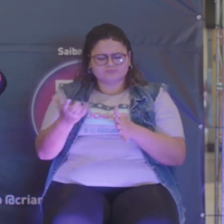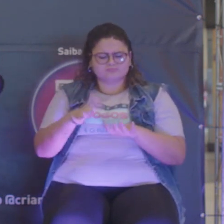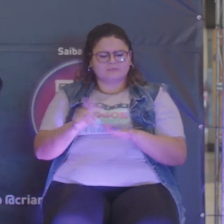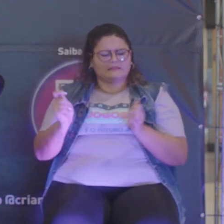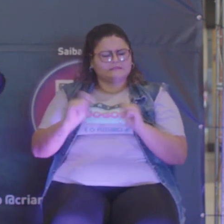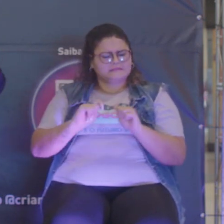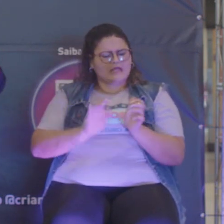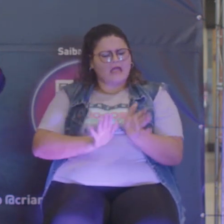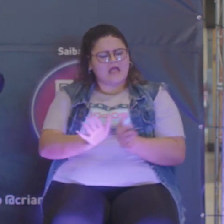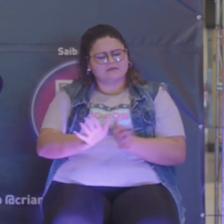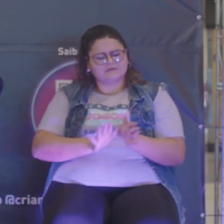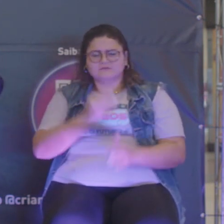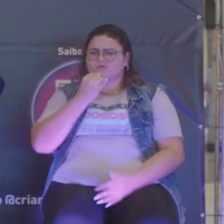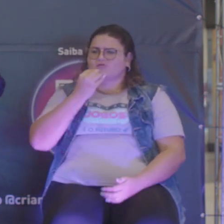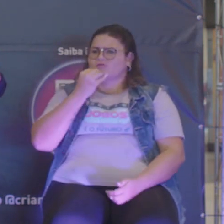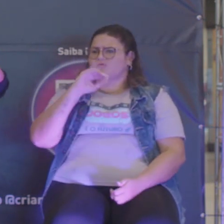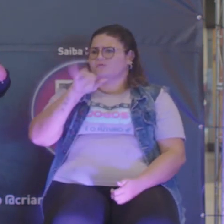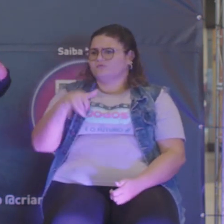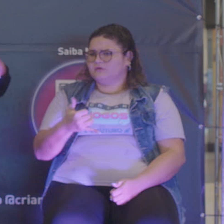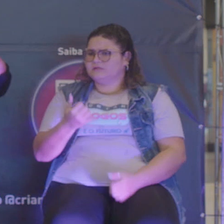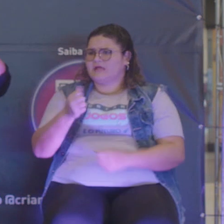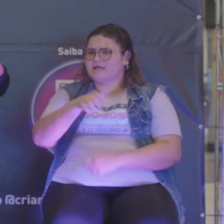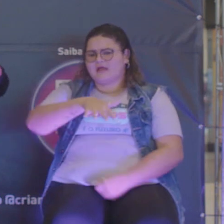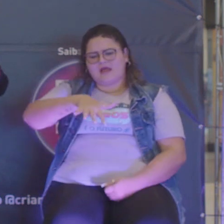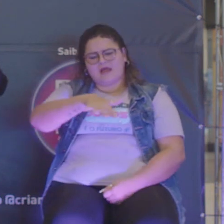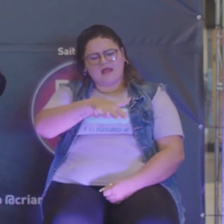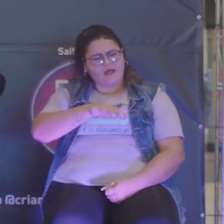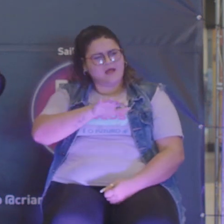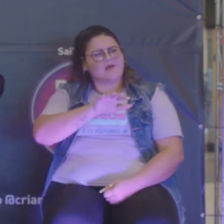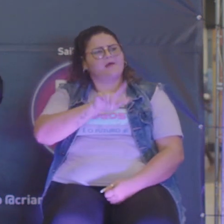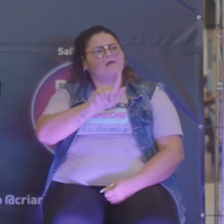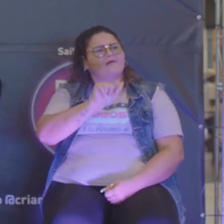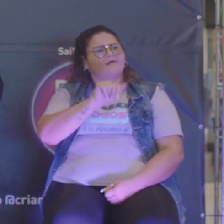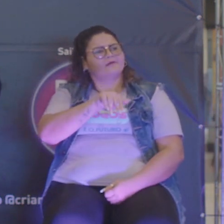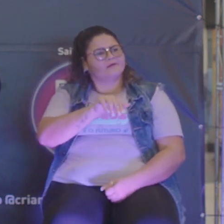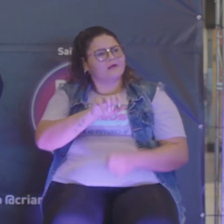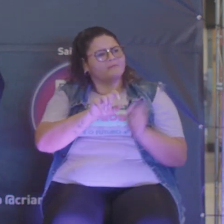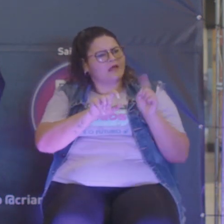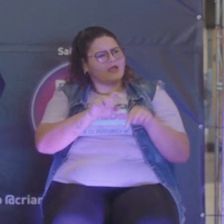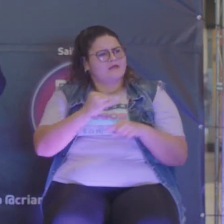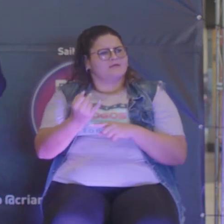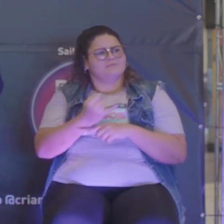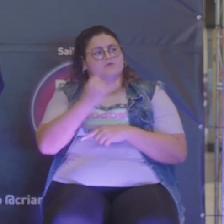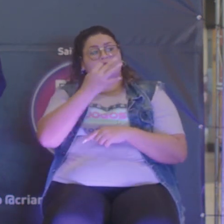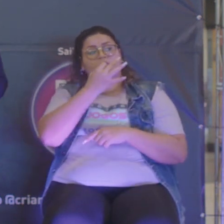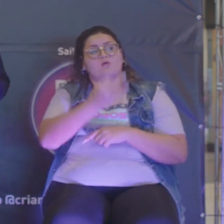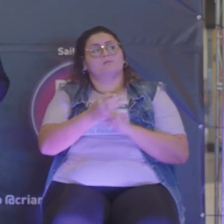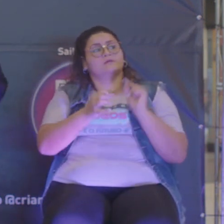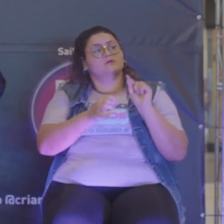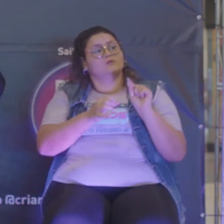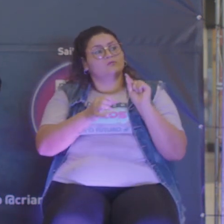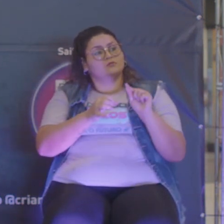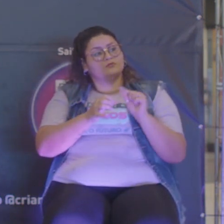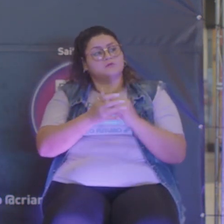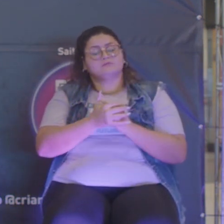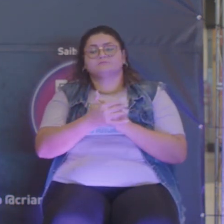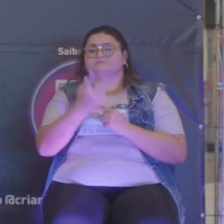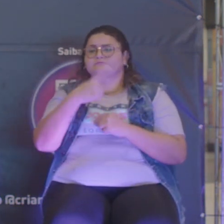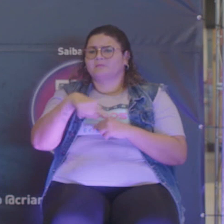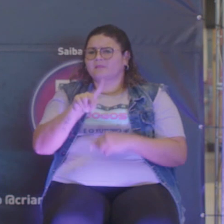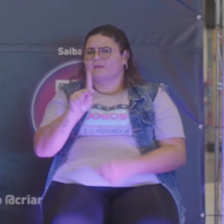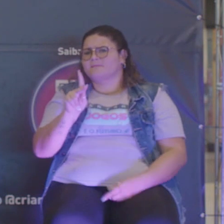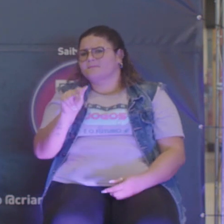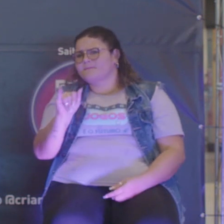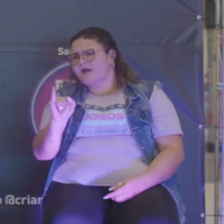tenham acesso e oportunidades na área do gamer. E acho que é bem importante comentar em números também aqui. A gente tem